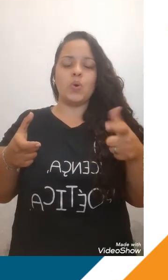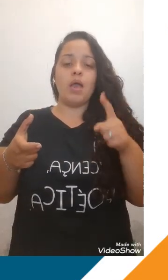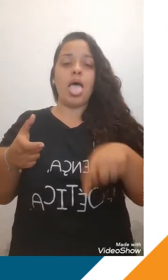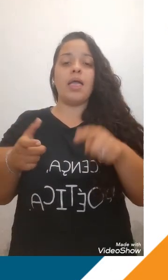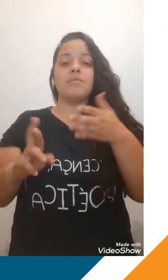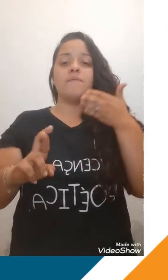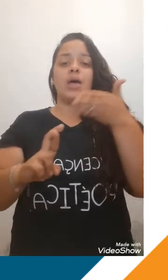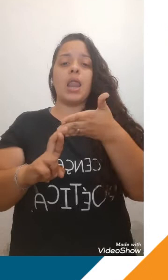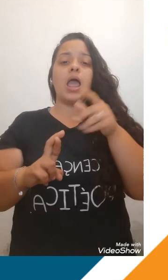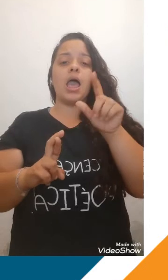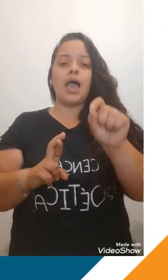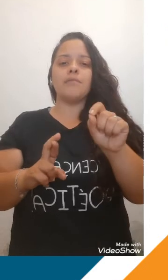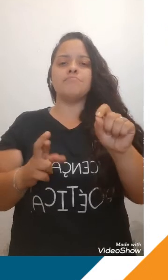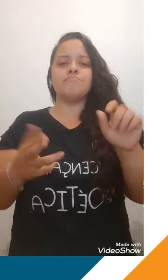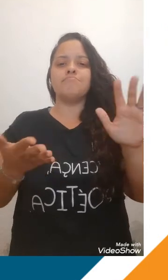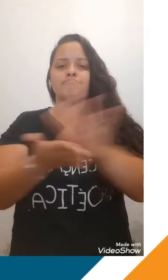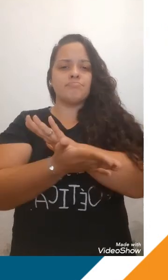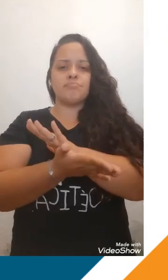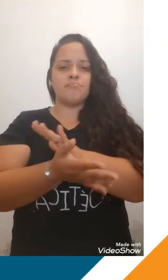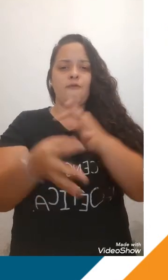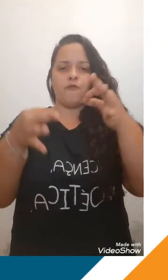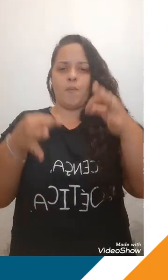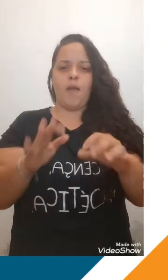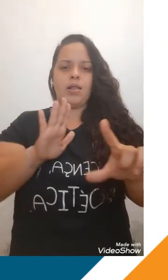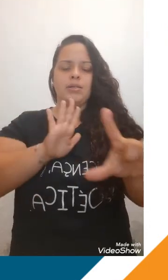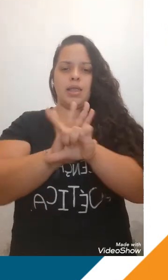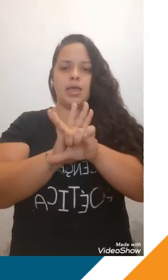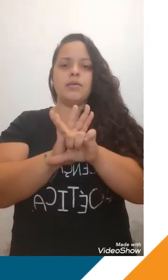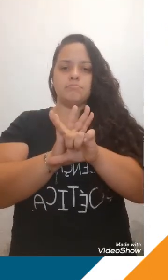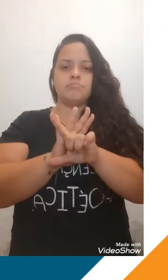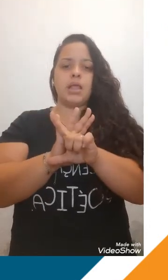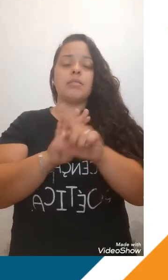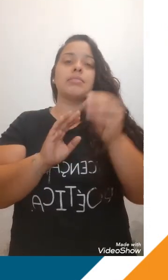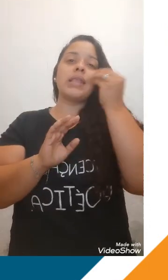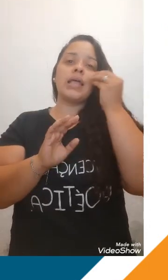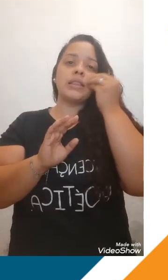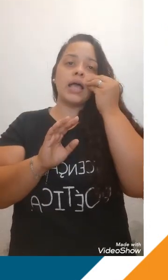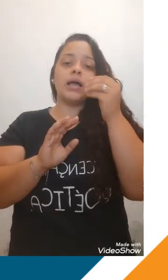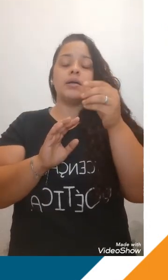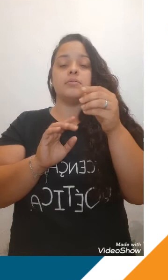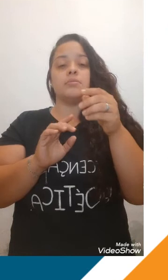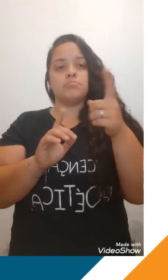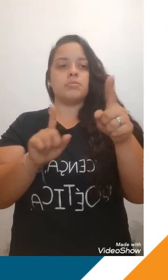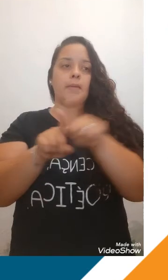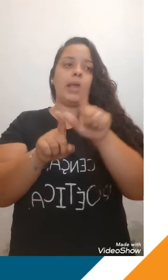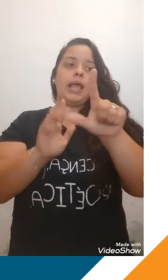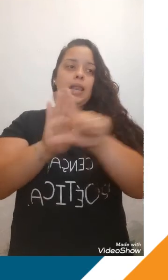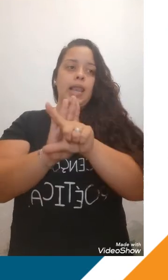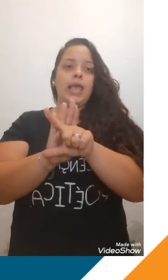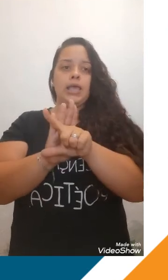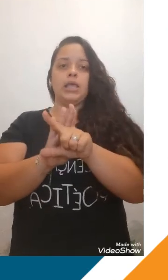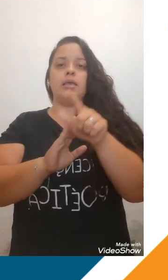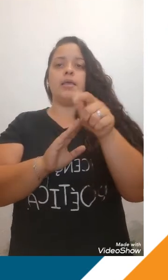à extinção formal da lei e, com isso, né, aquela tentativa, com a Lei Eusébio de Queiroz, de 1850, e